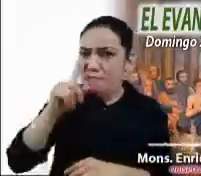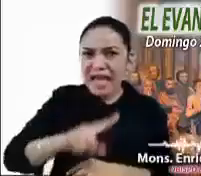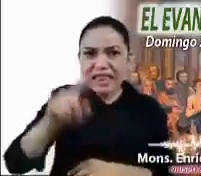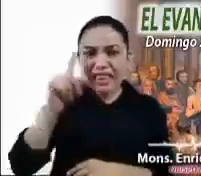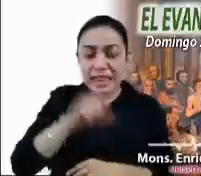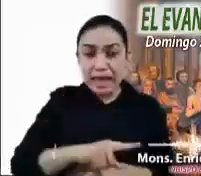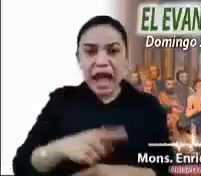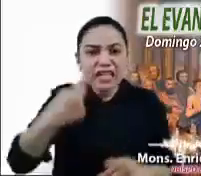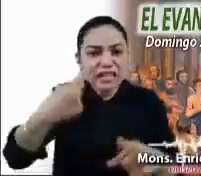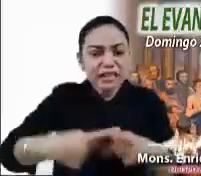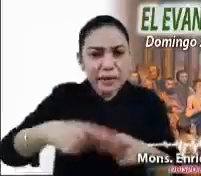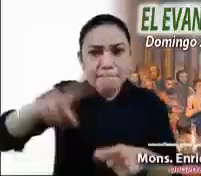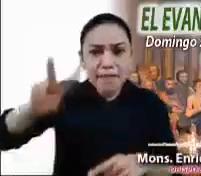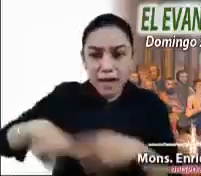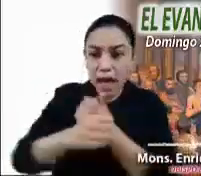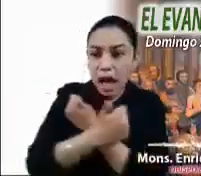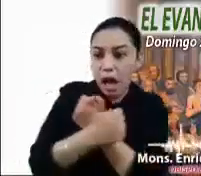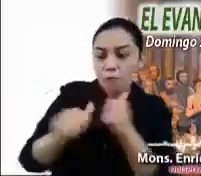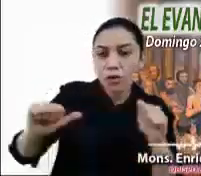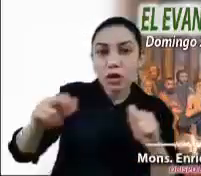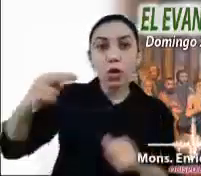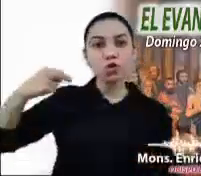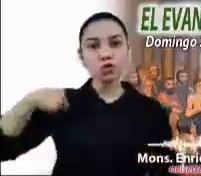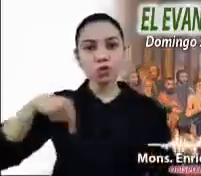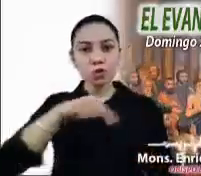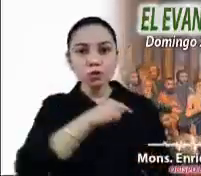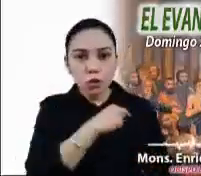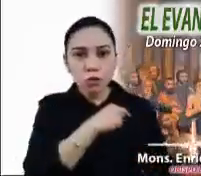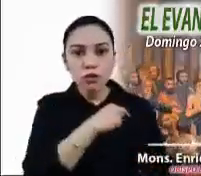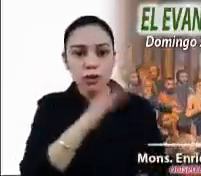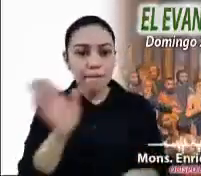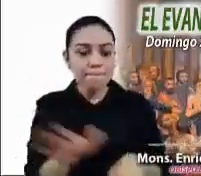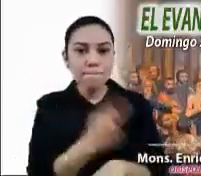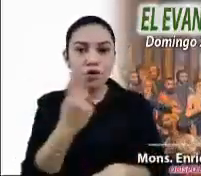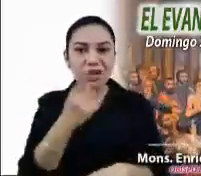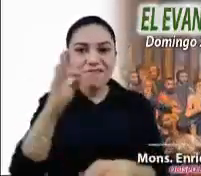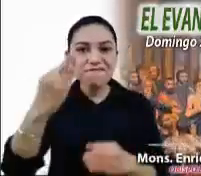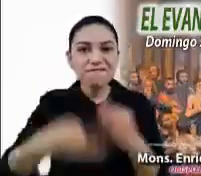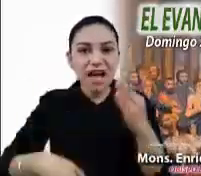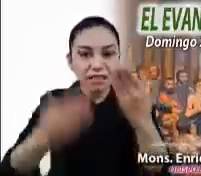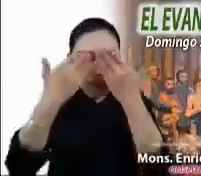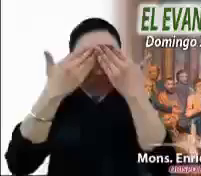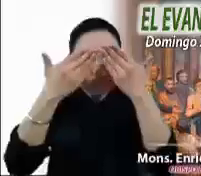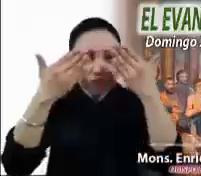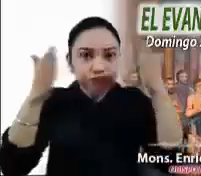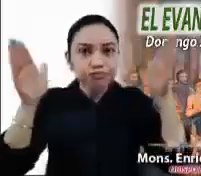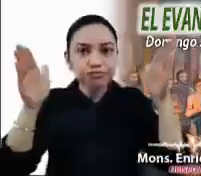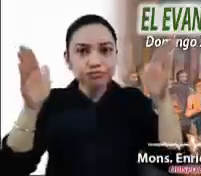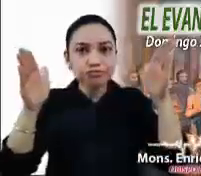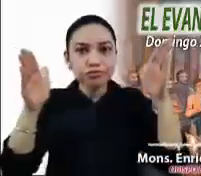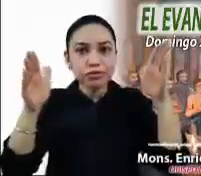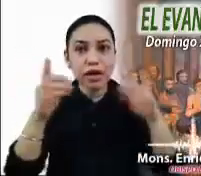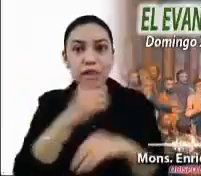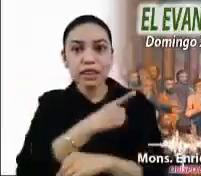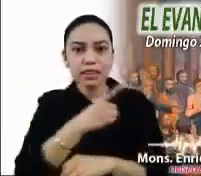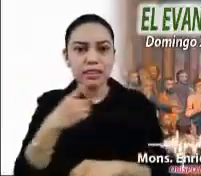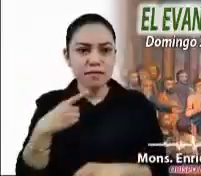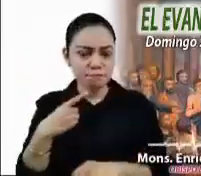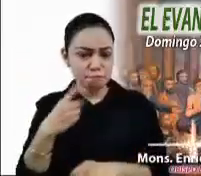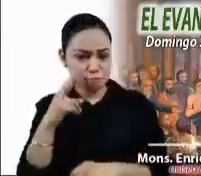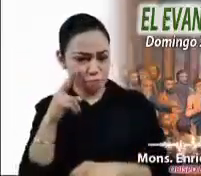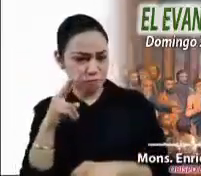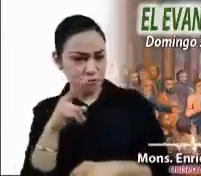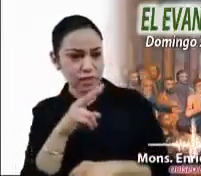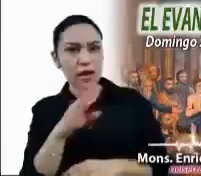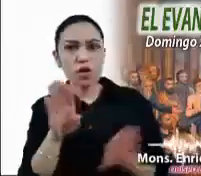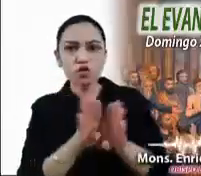no somos capaces de percibirlo. Contemplemos los gritos de felicidad, las lágrimas de gozo del